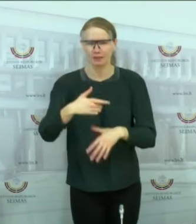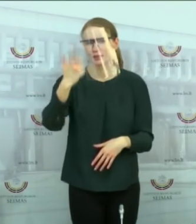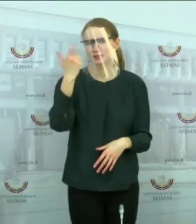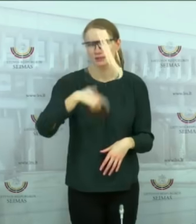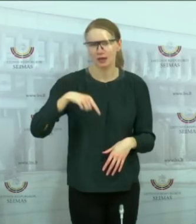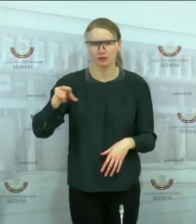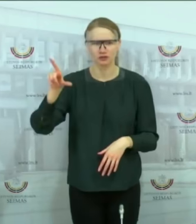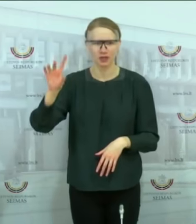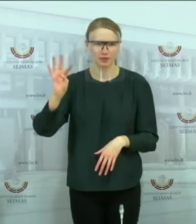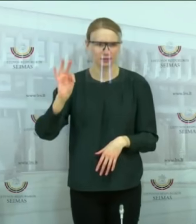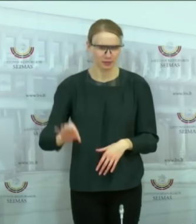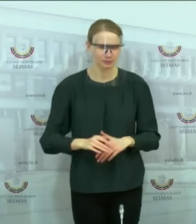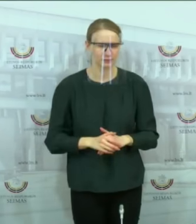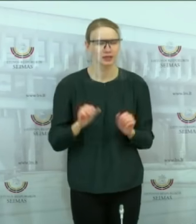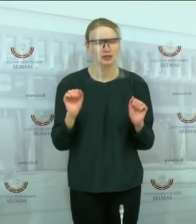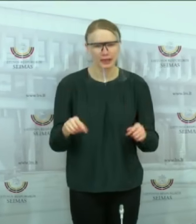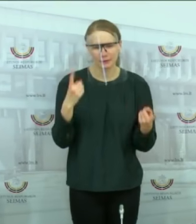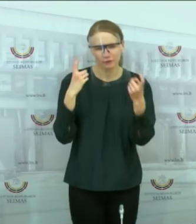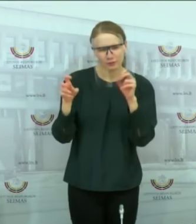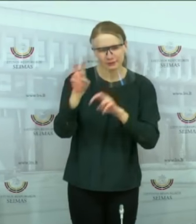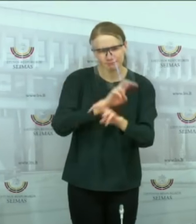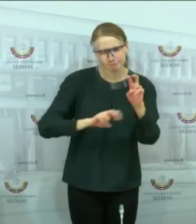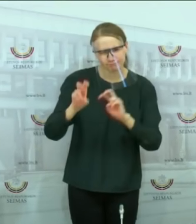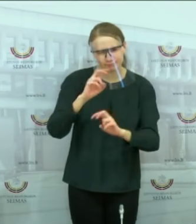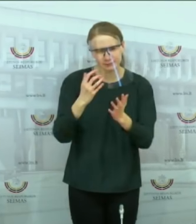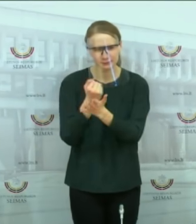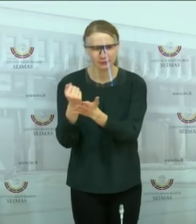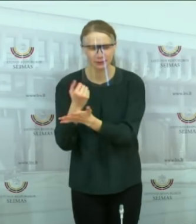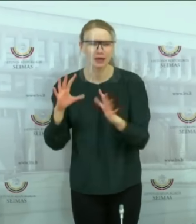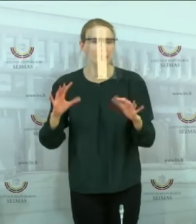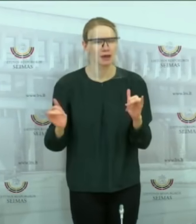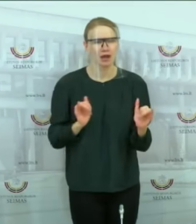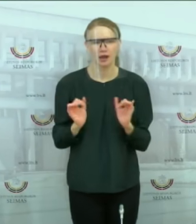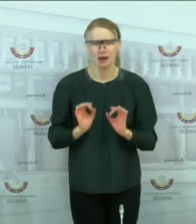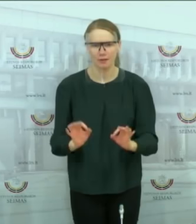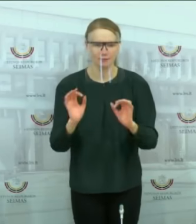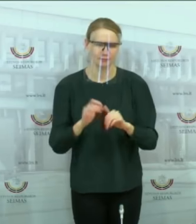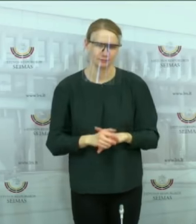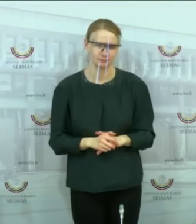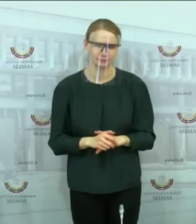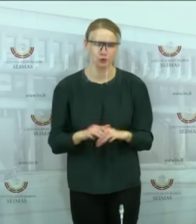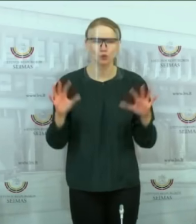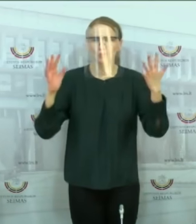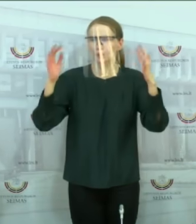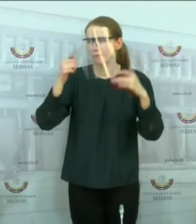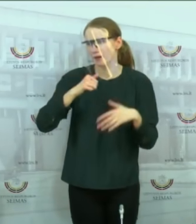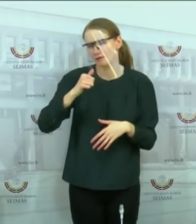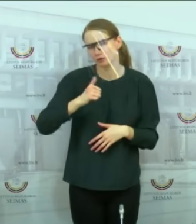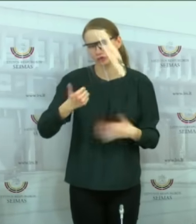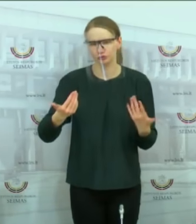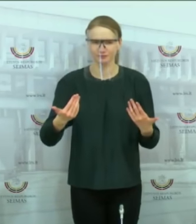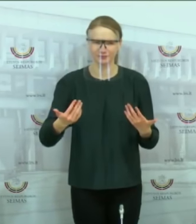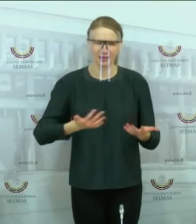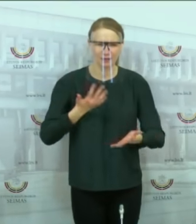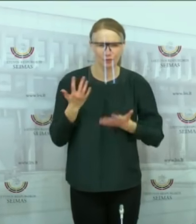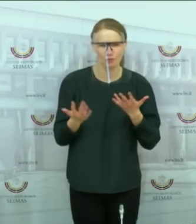pagalbasau.lt, kur galima tiesiog informacijos pasieškoti. Ką daryti, kaip elgtis, jeigu susidurėt su